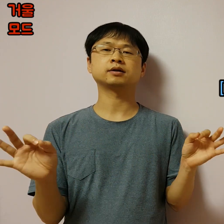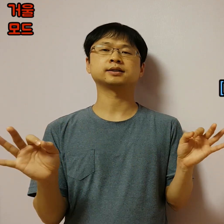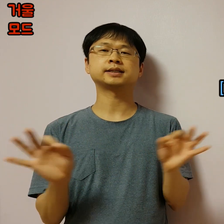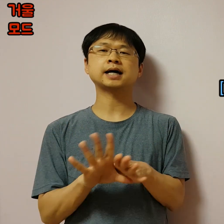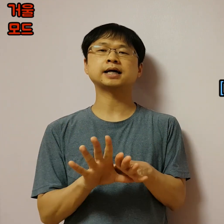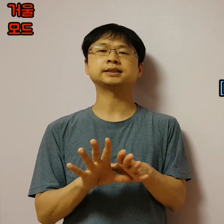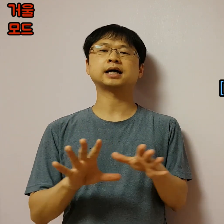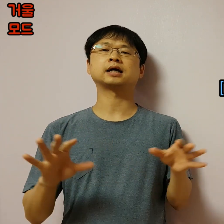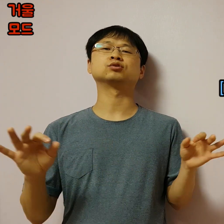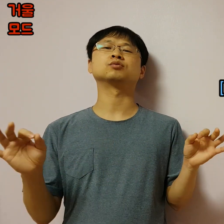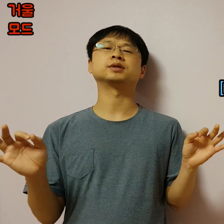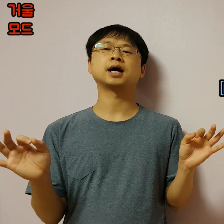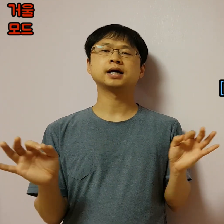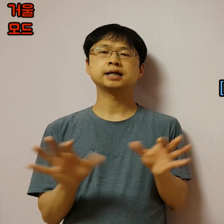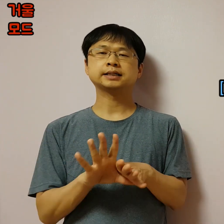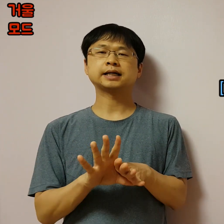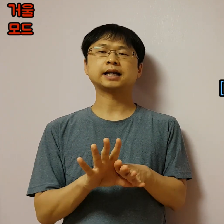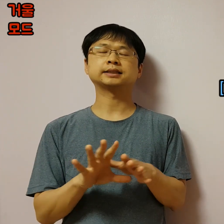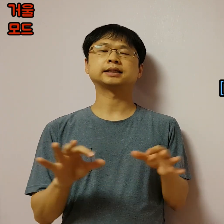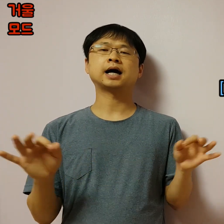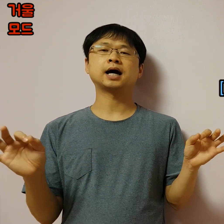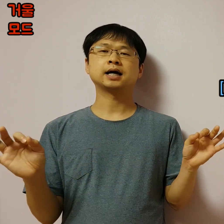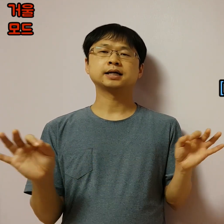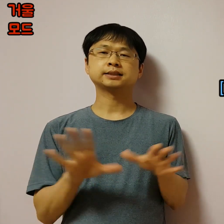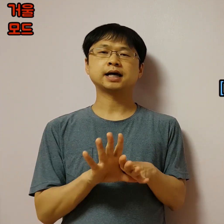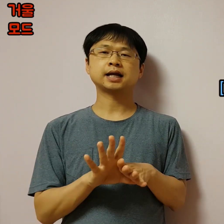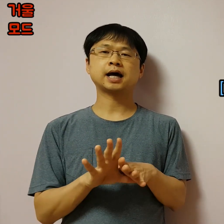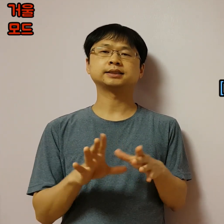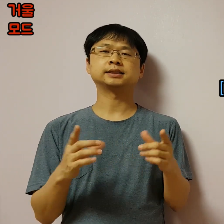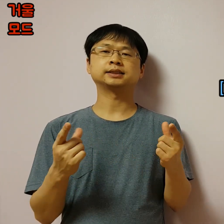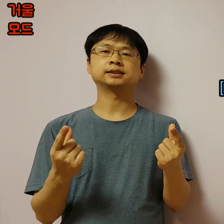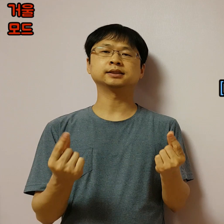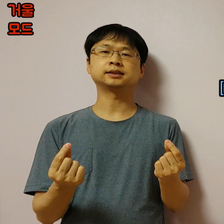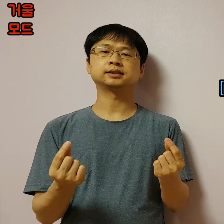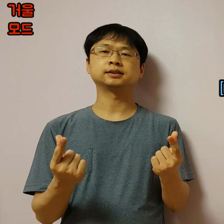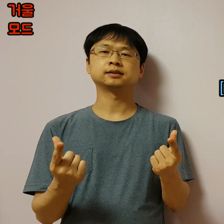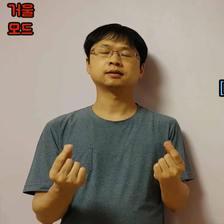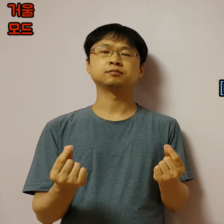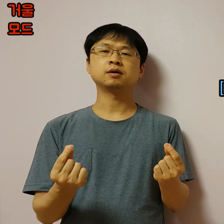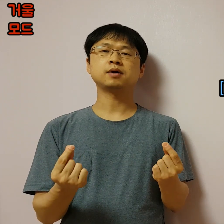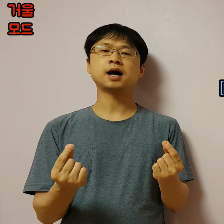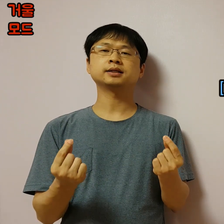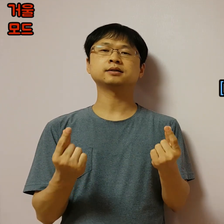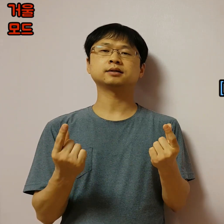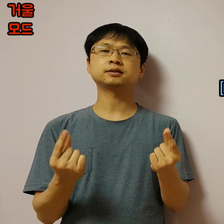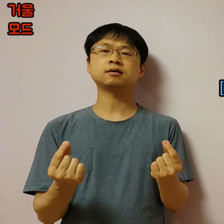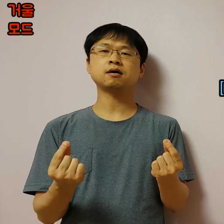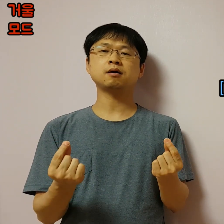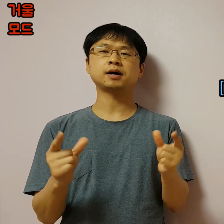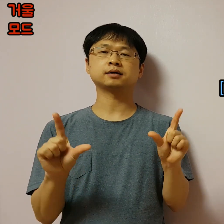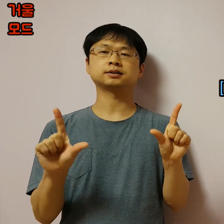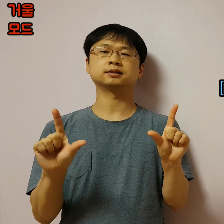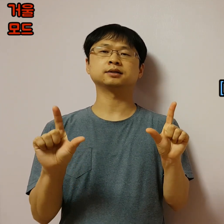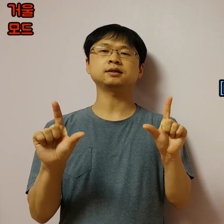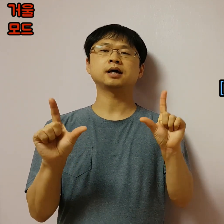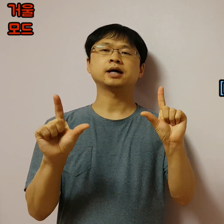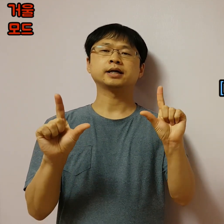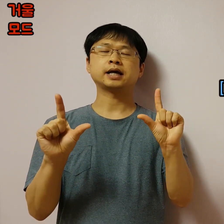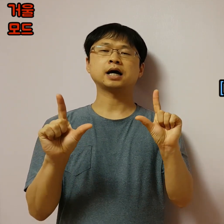그래서 사라지다라는 수어입니다. 사라지다. 사라지듯 뭐뭐 하는 것처럼 하는 것은